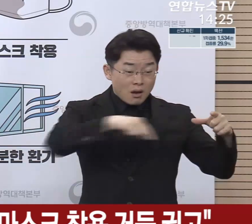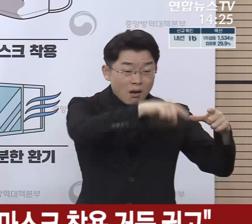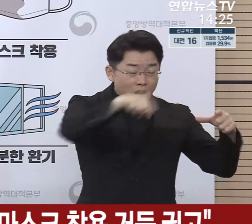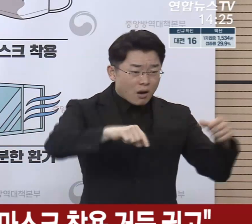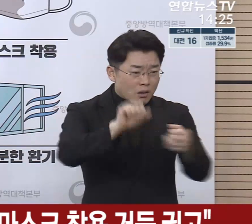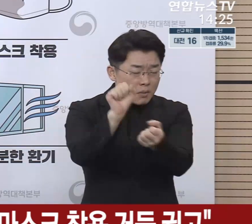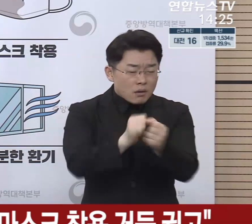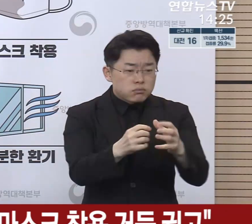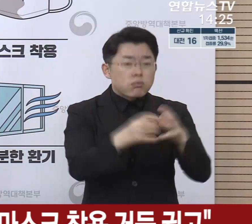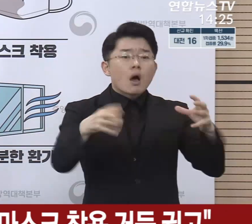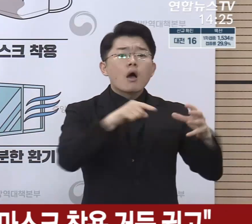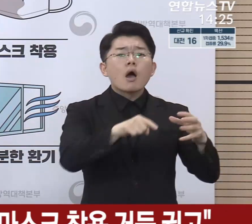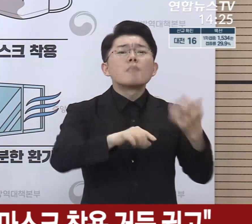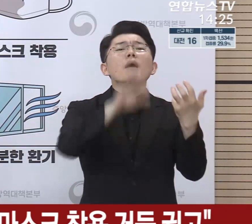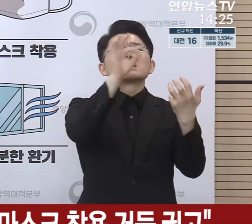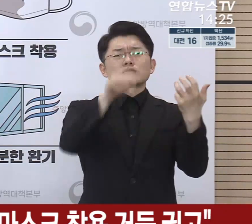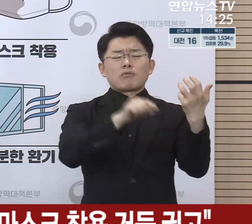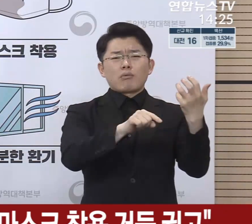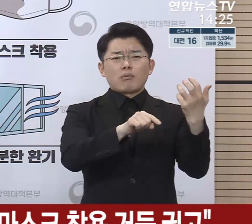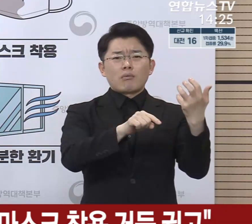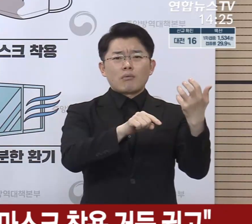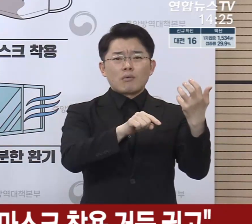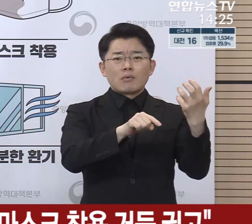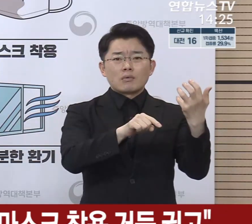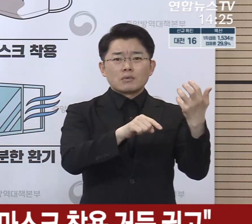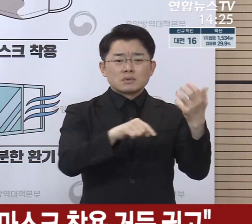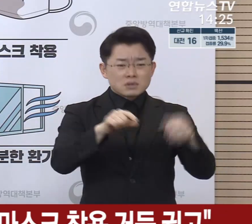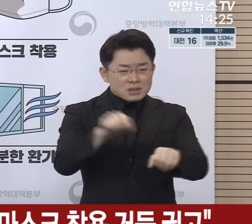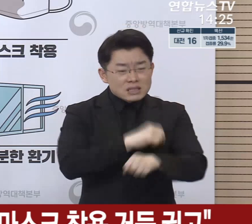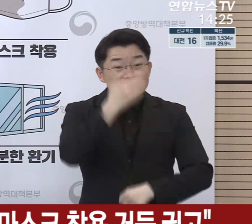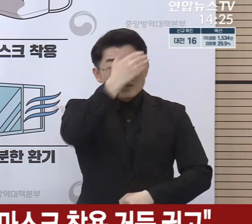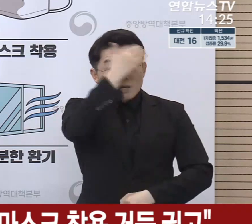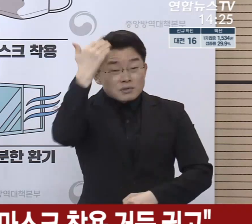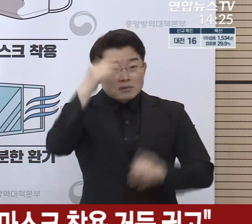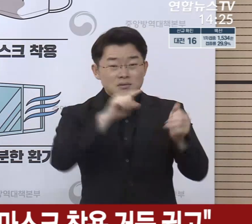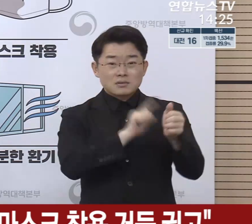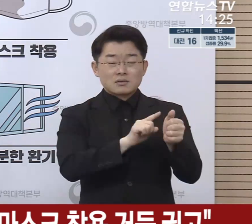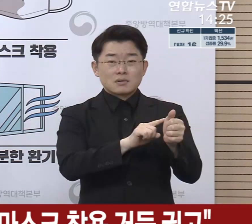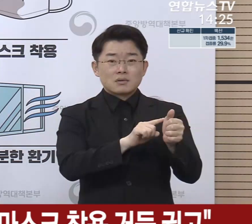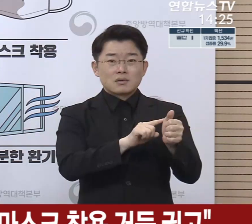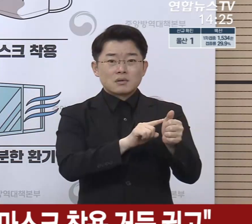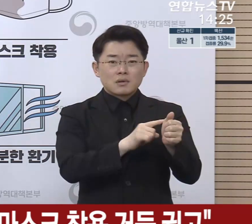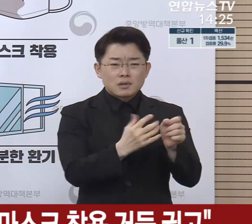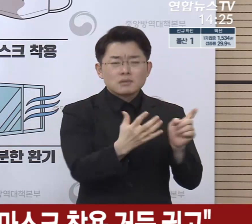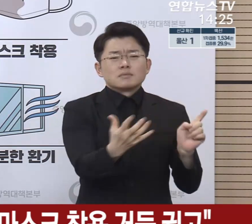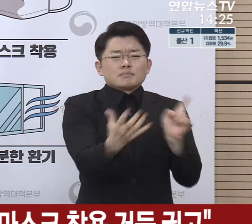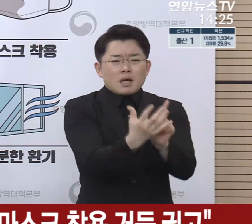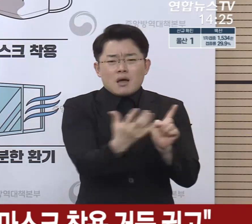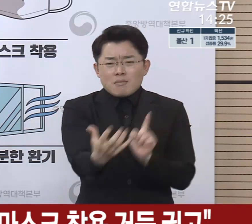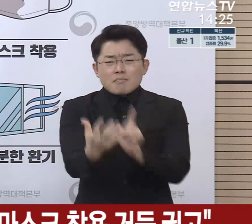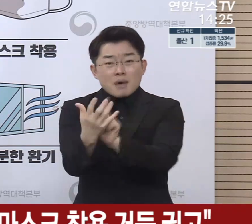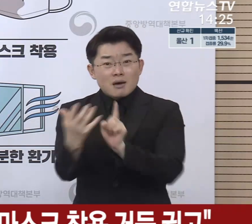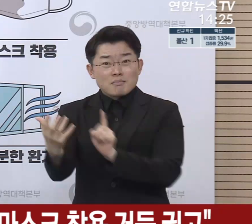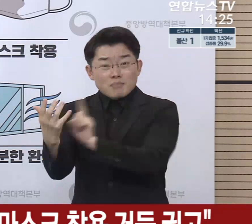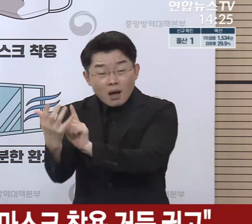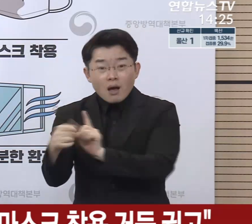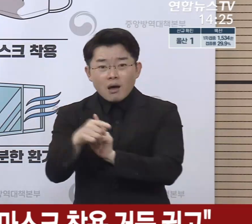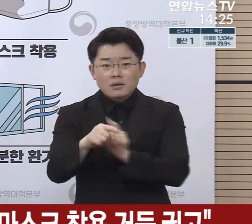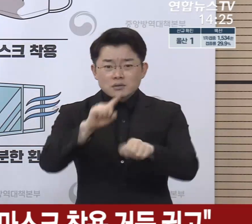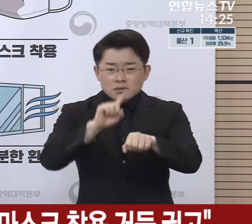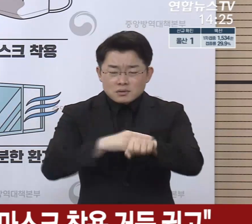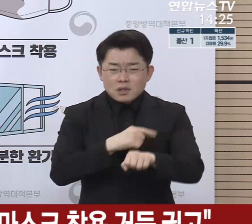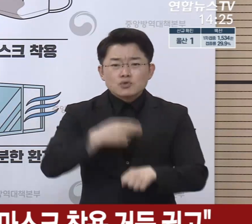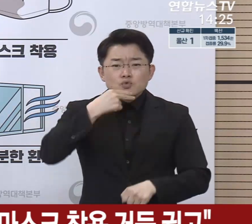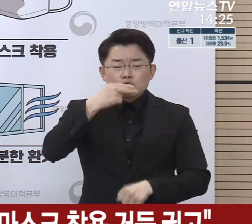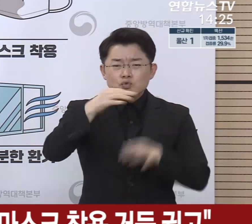80% 이상이 발생하고 있고 또 특히 젊은 연령층을 중심으로 대면 모임이 증가하면서 주점,